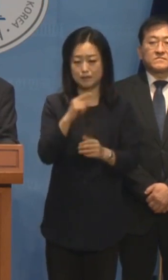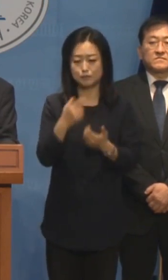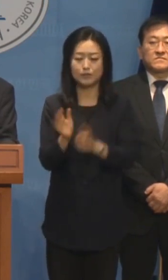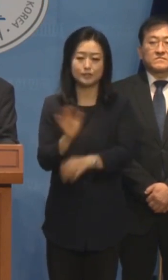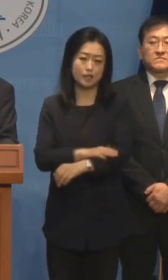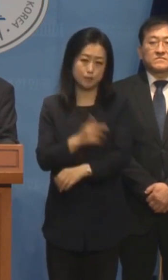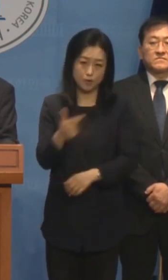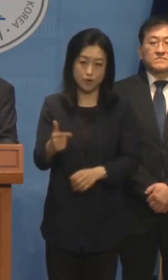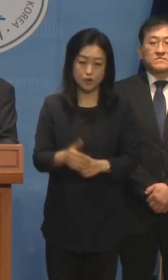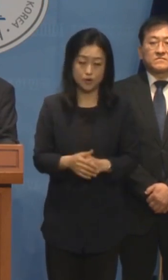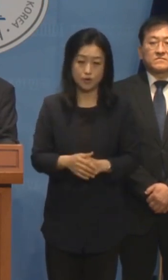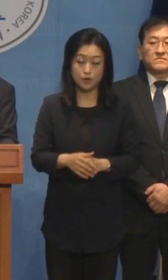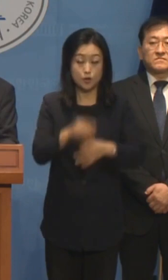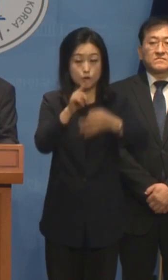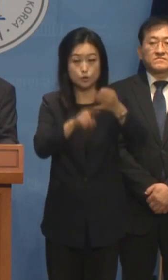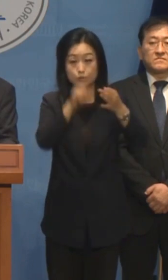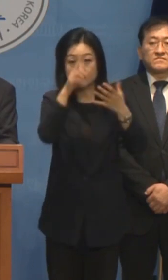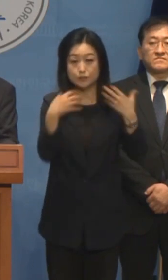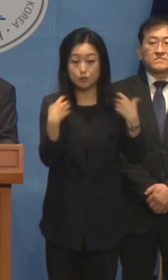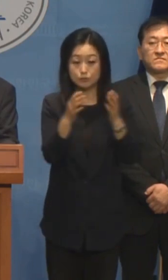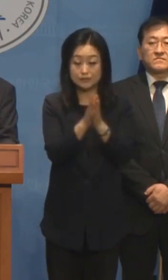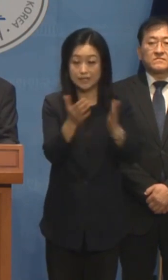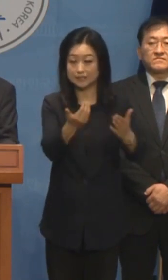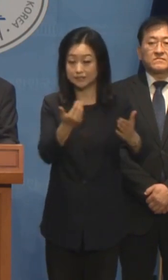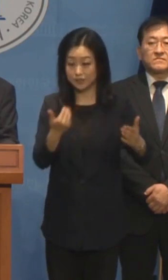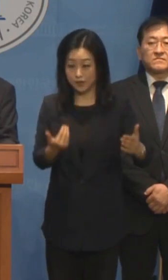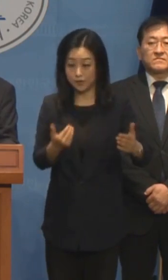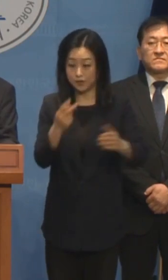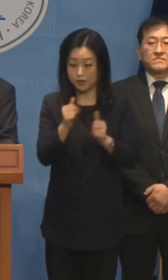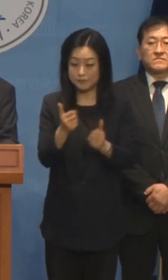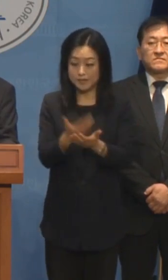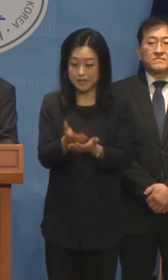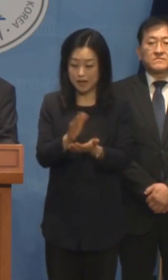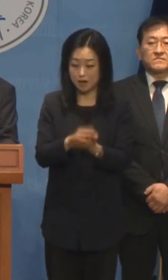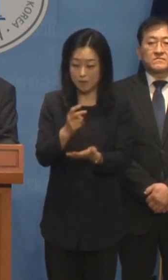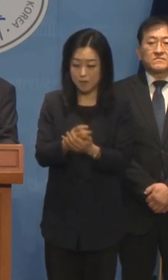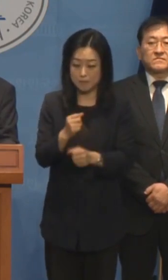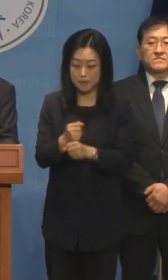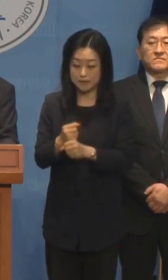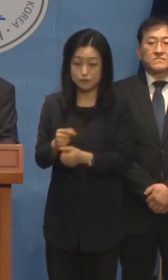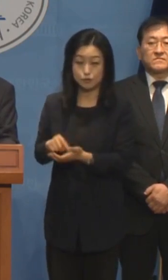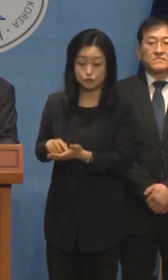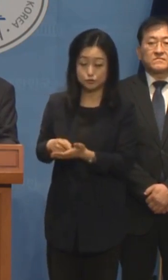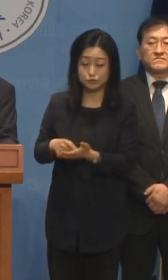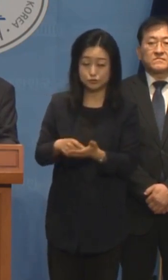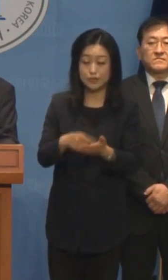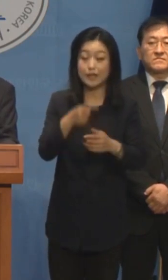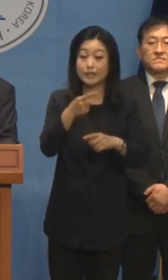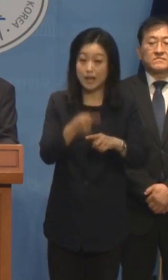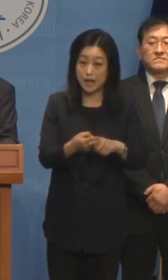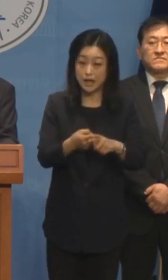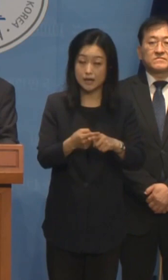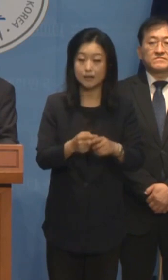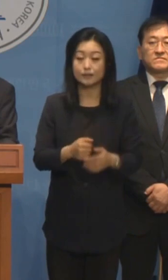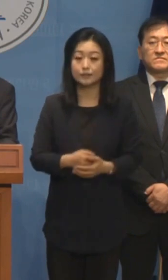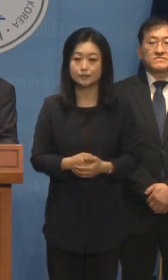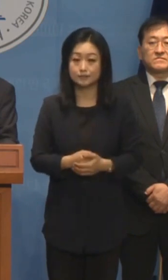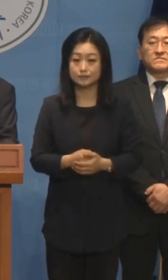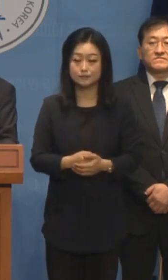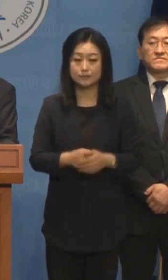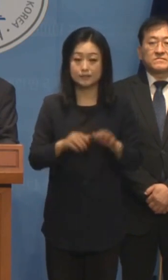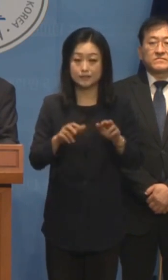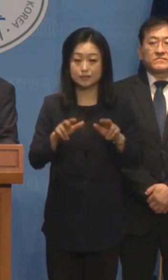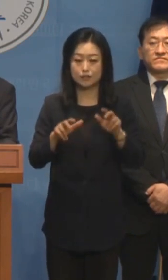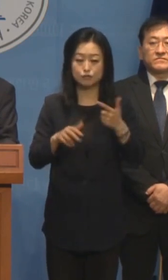민주당은 부랴부랴 윤석열 정부 출범 전에 검찰개혁 입법을 추진하였지만 부패, 경제범죄